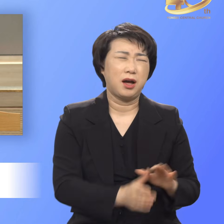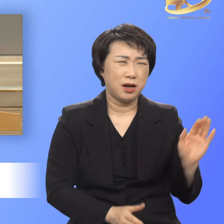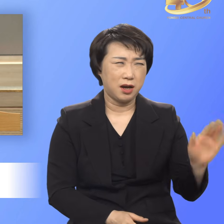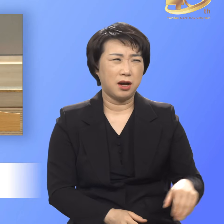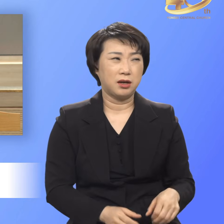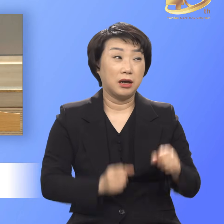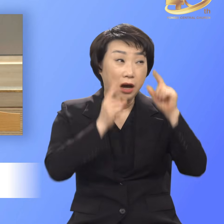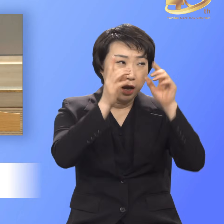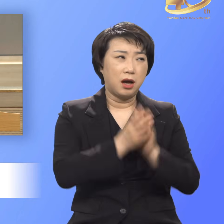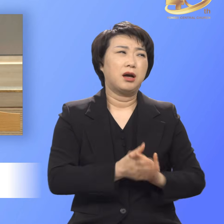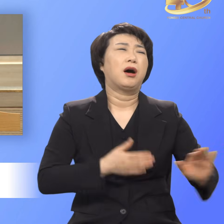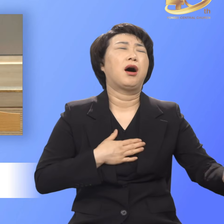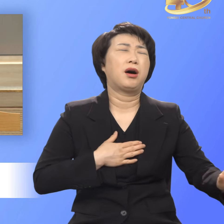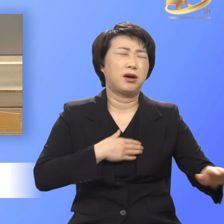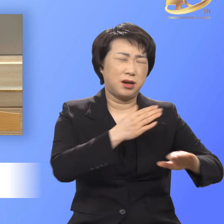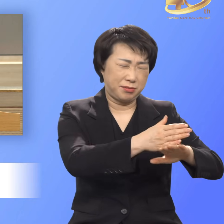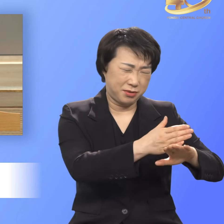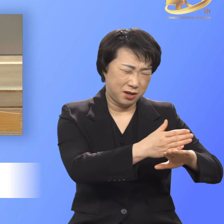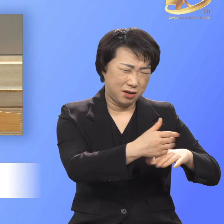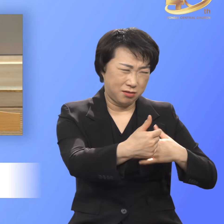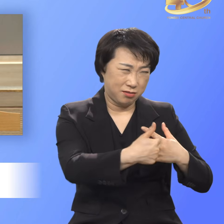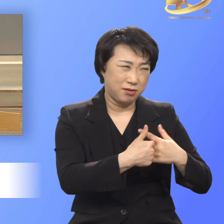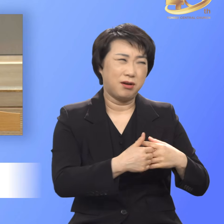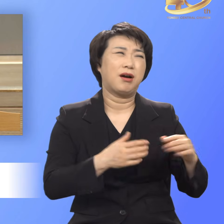한 번 깨달았네. 감사하다.